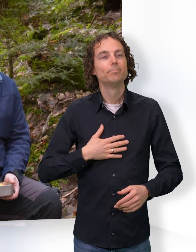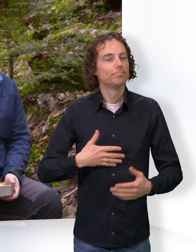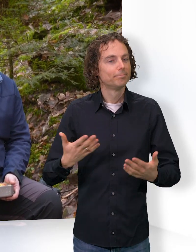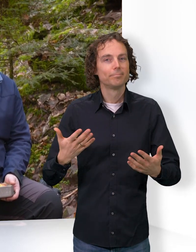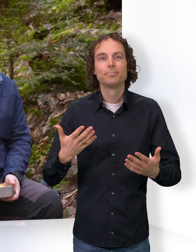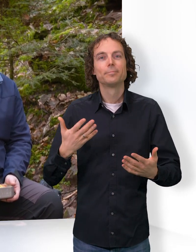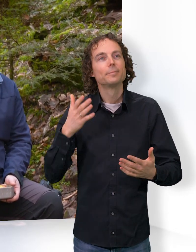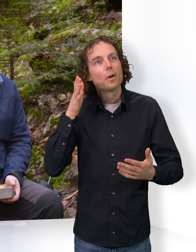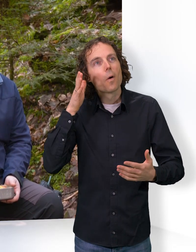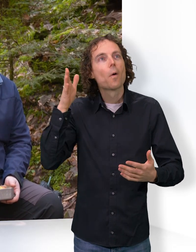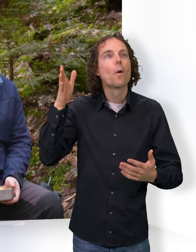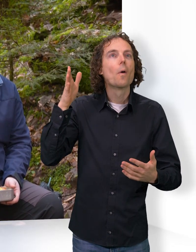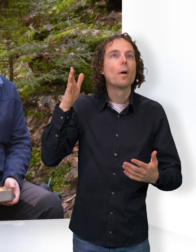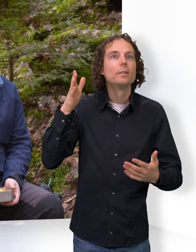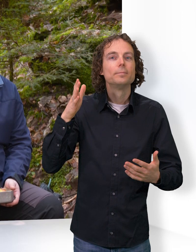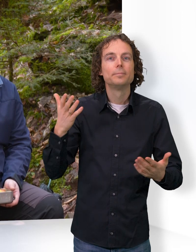Einfach nur zuhören